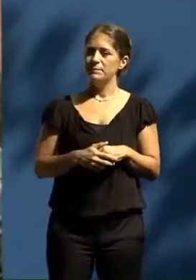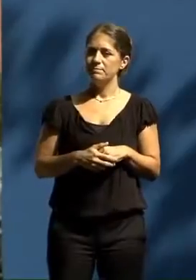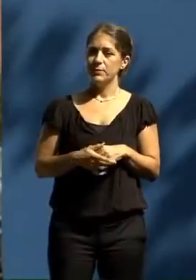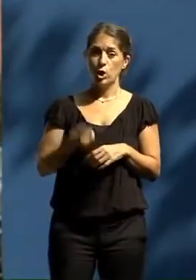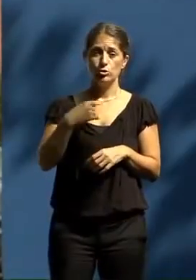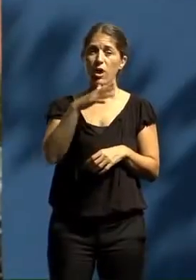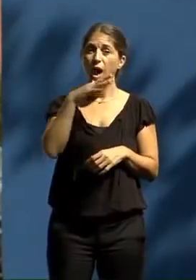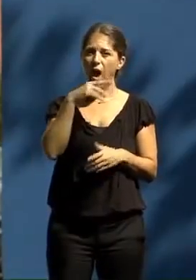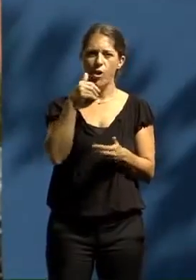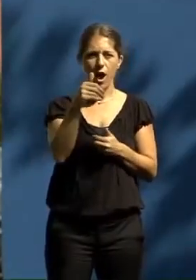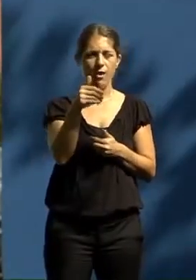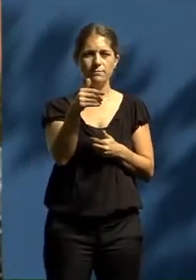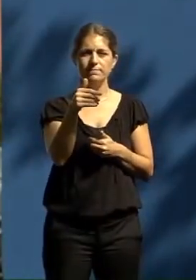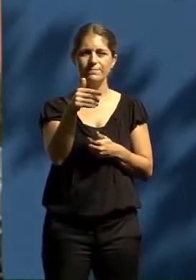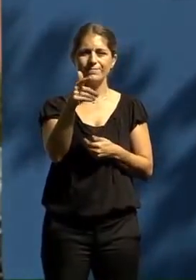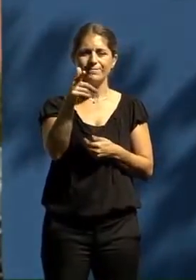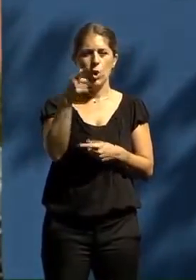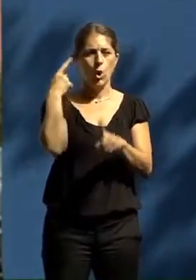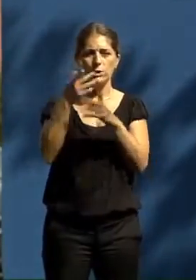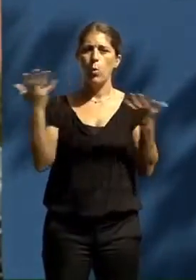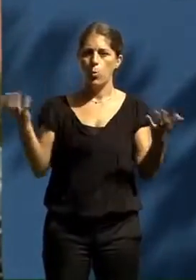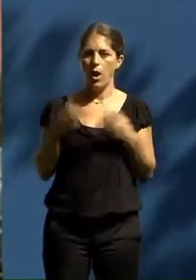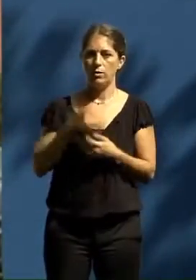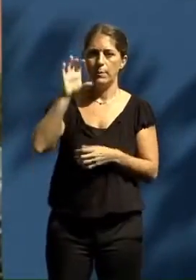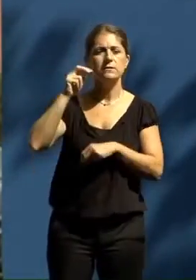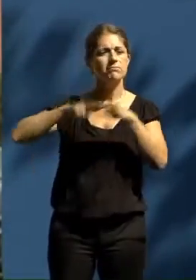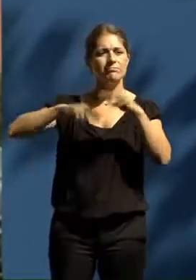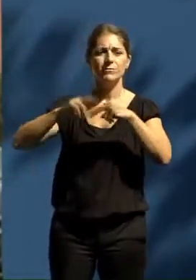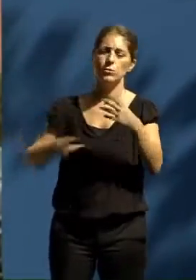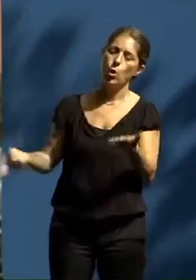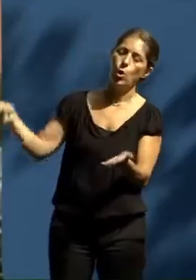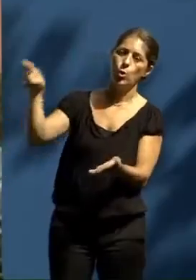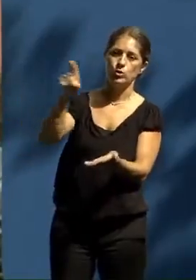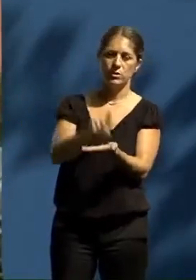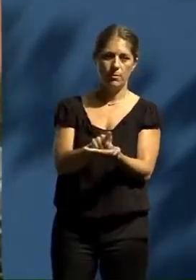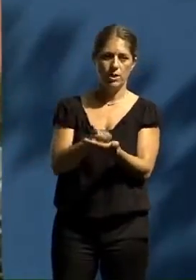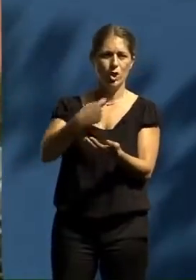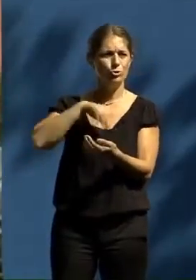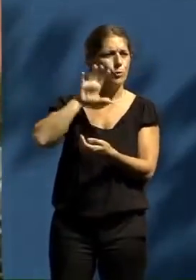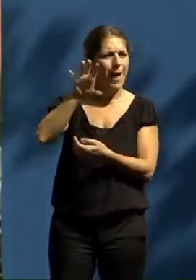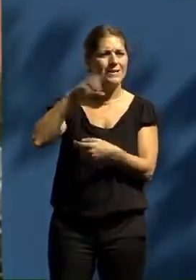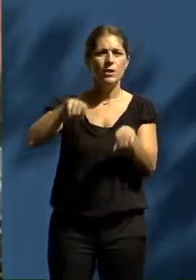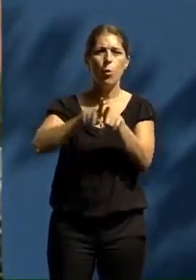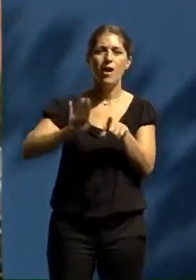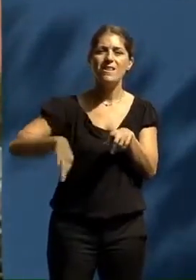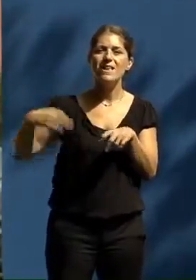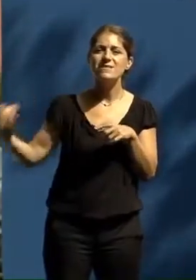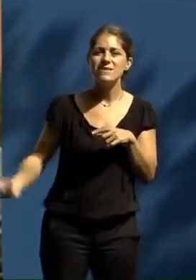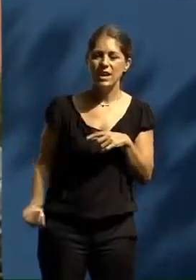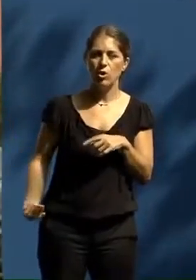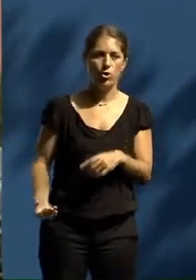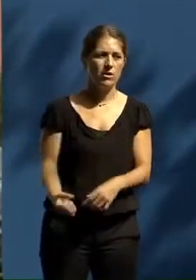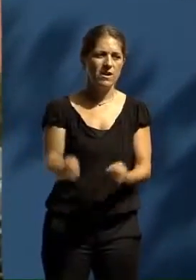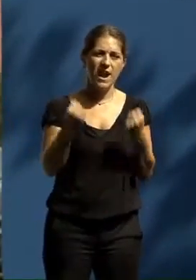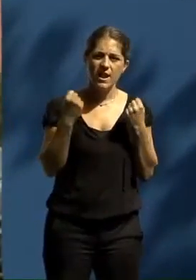temos ante nós o reto de reconstruir o país. Temos un país rico, temos un país con enerxía,